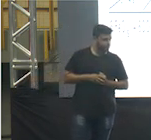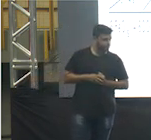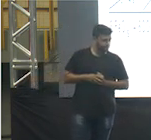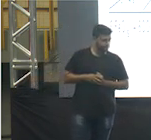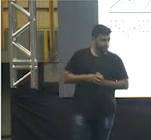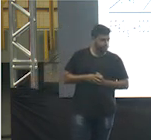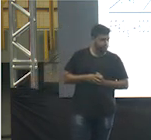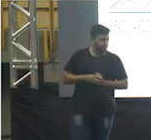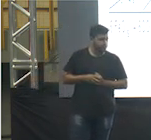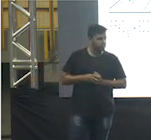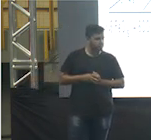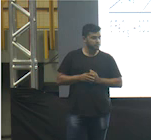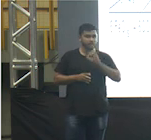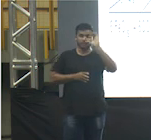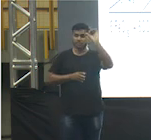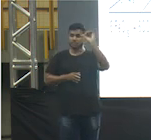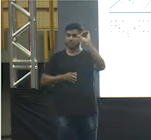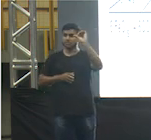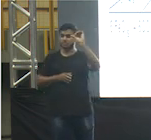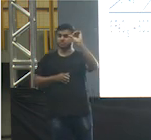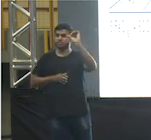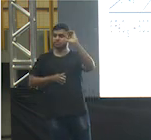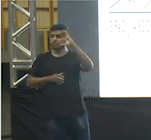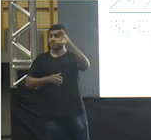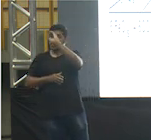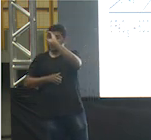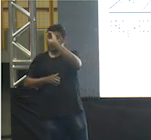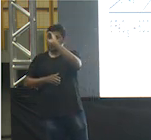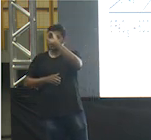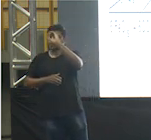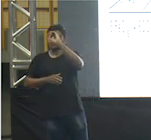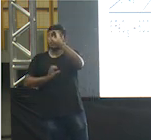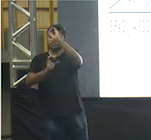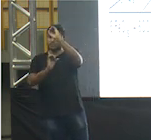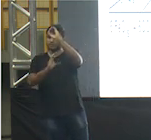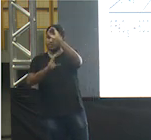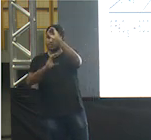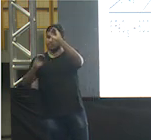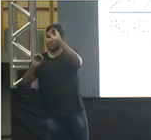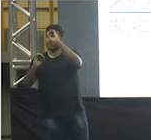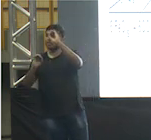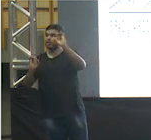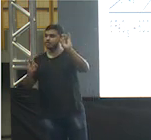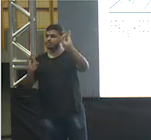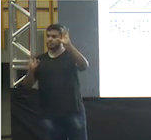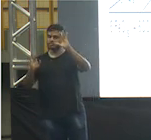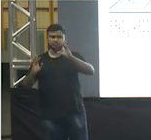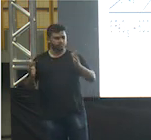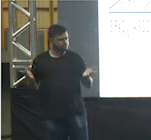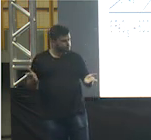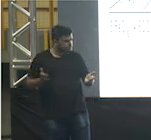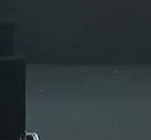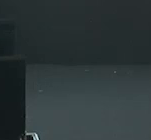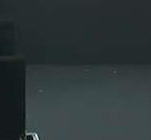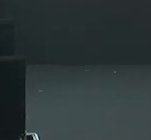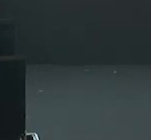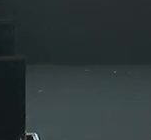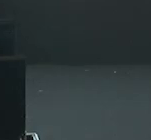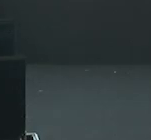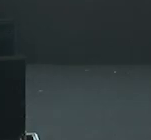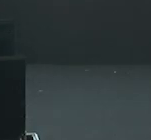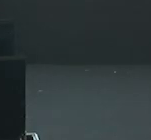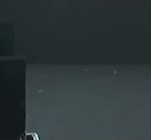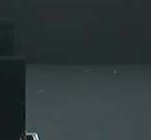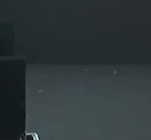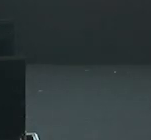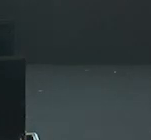6 moléculas de CO com 3 moléculas de CO que estão do lado direito. Levi, não entendi. Ó, tu